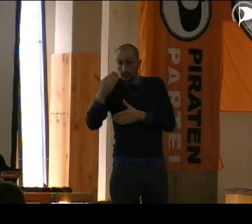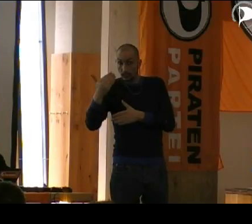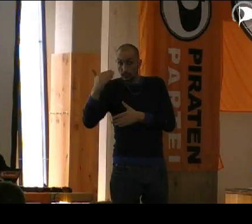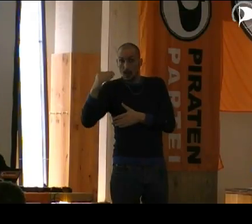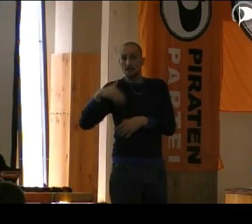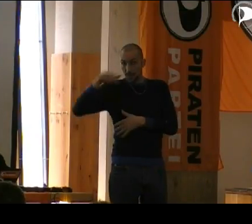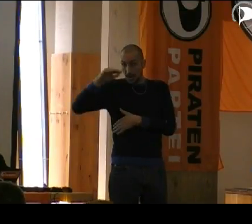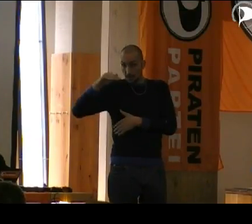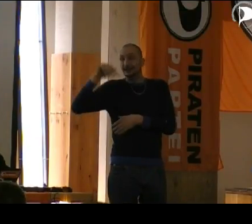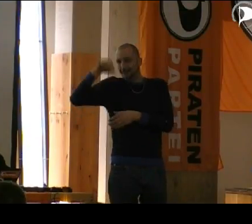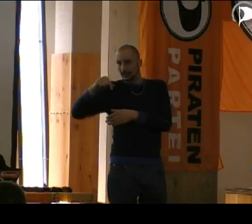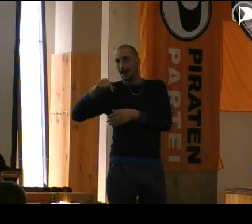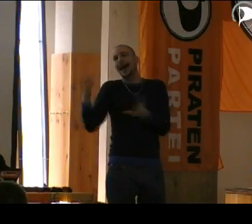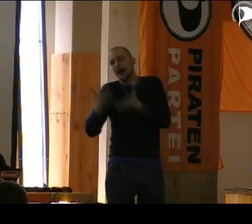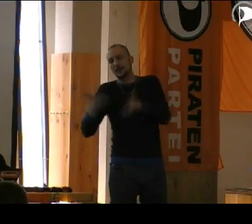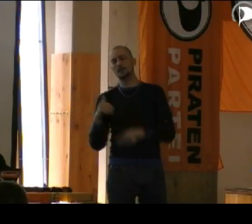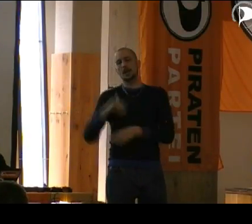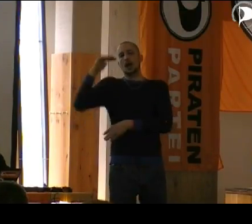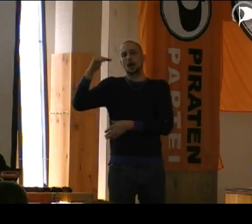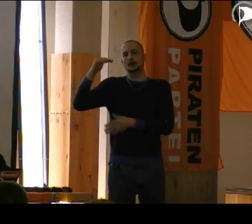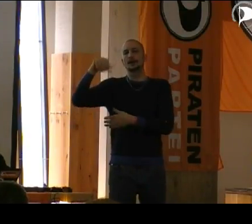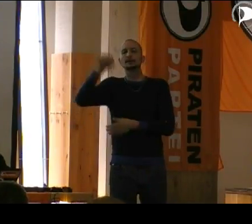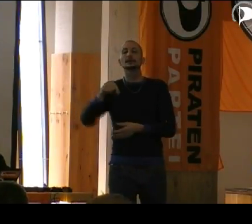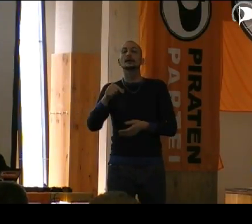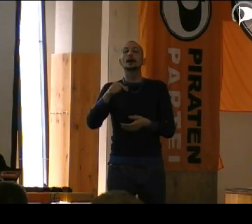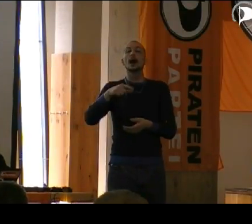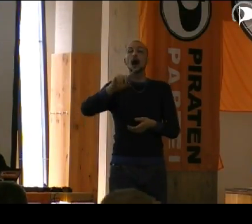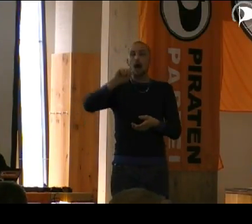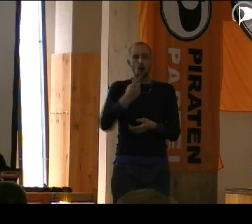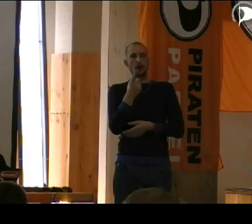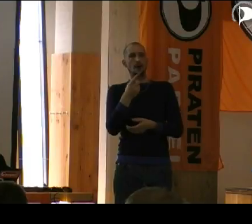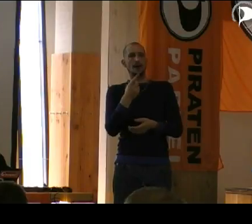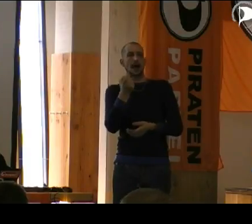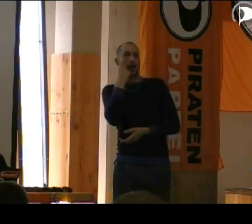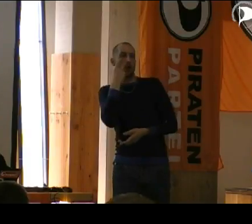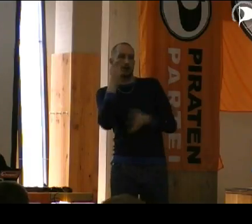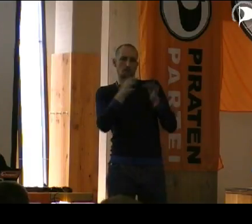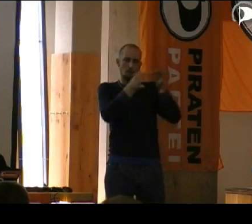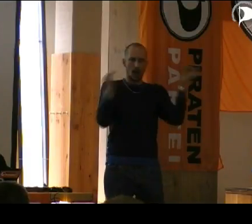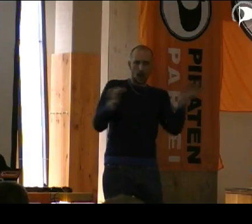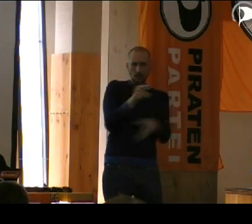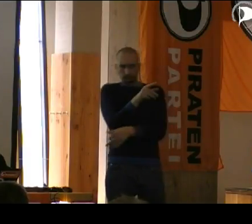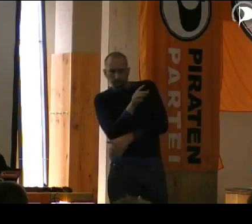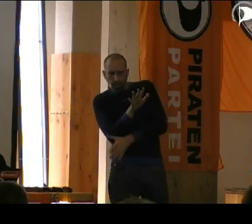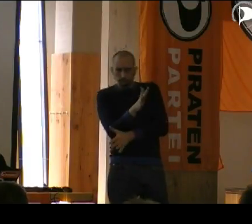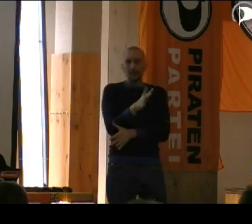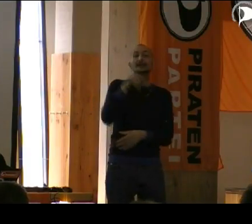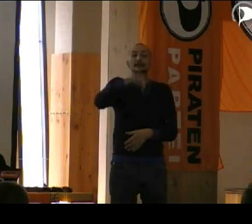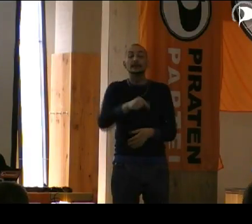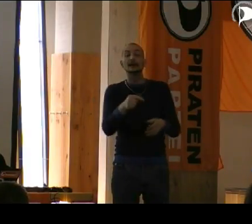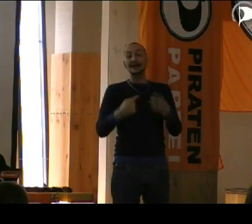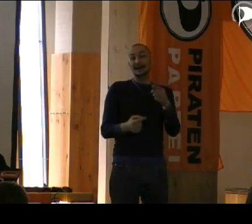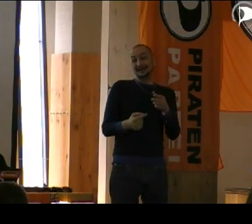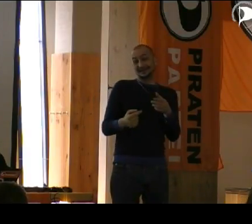einfache mehrheit auch mit absoluter baum saß punkt festgestellt wird in zwei bis bald